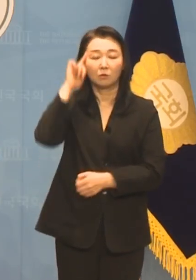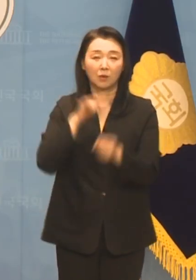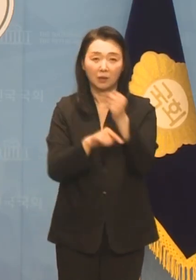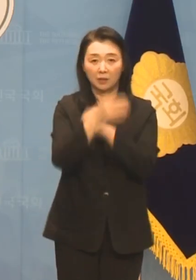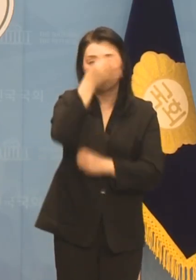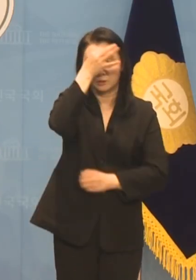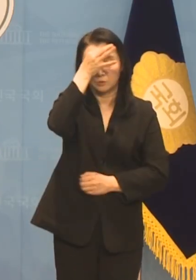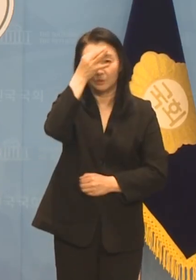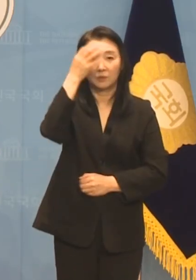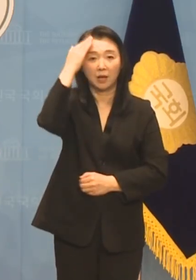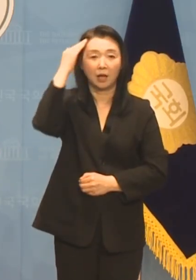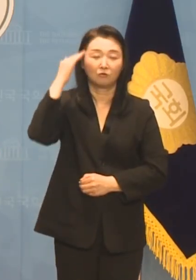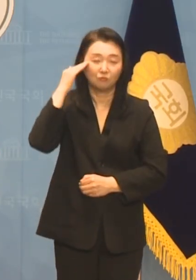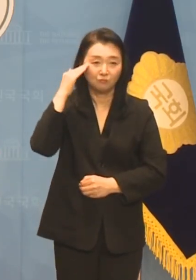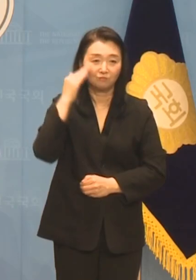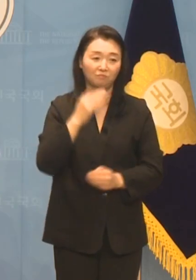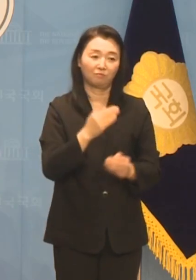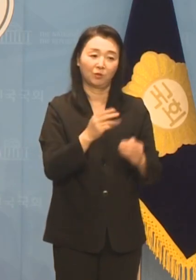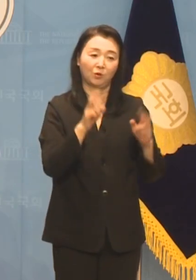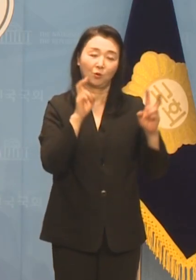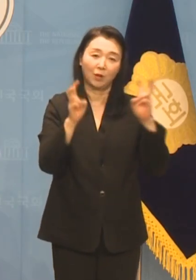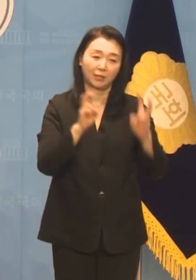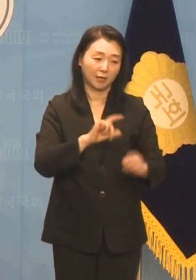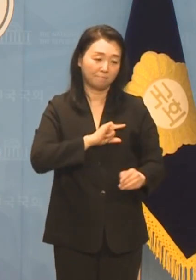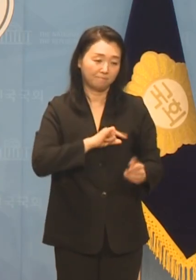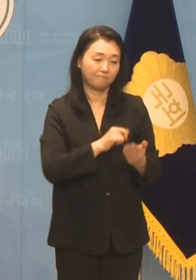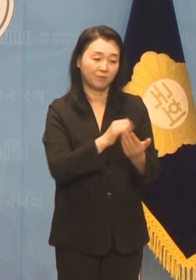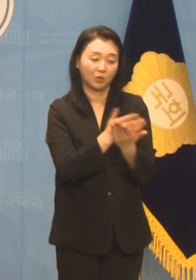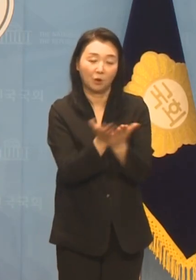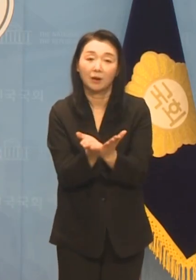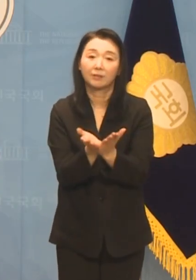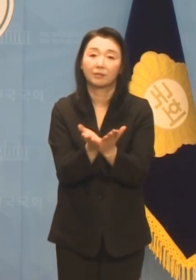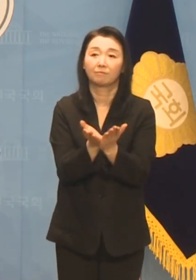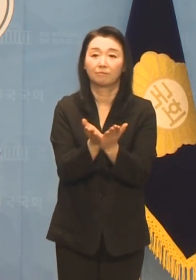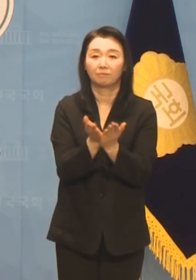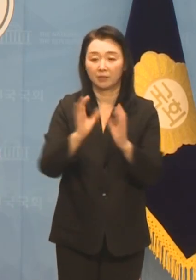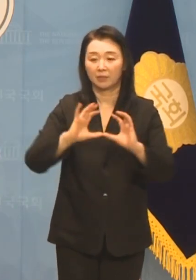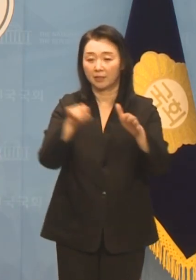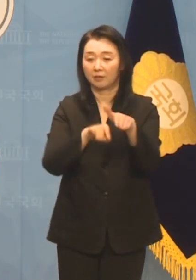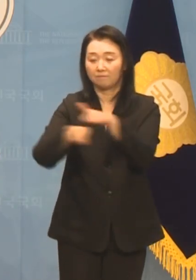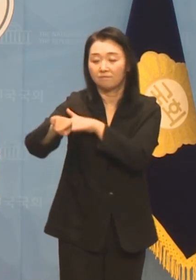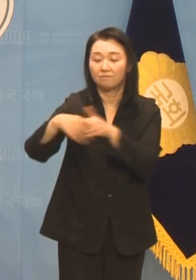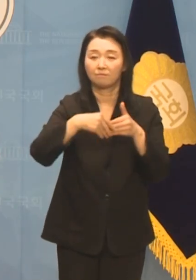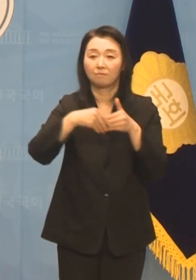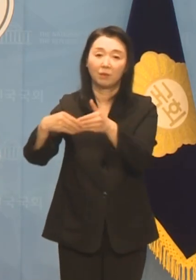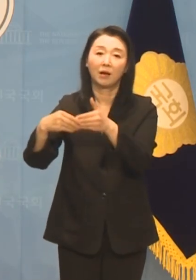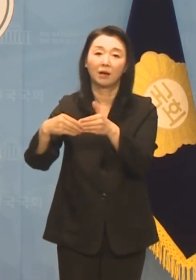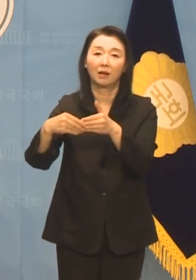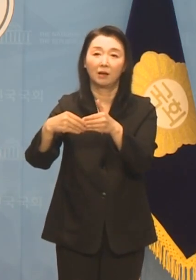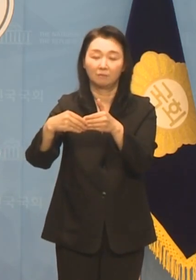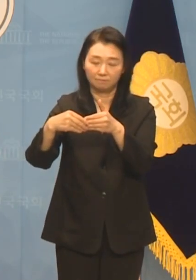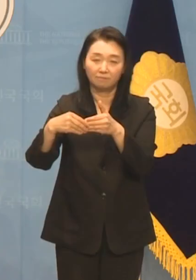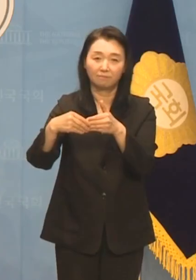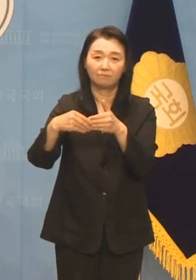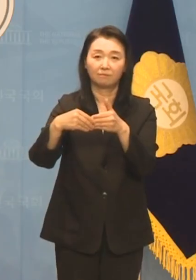K과학기술과 K브랜드까지 세계의 문명을 선도하는 소프트파워 강국.